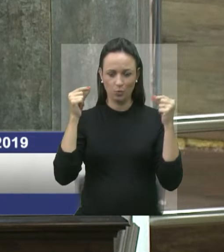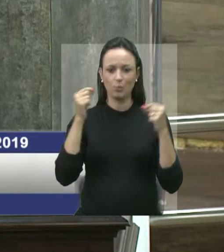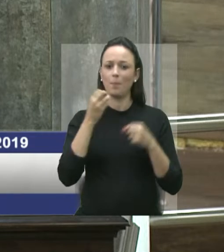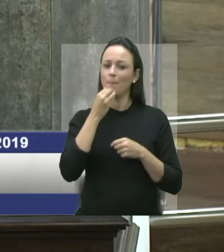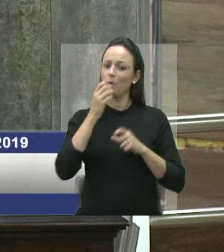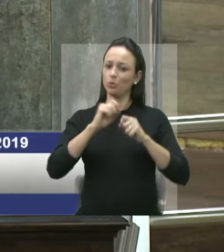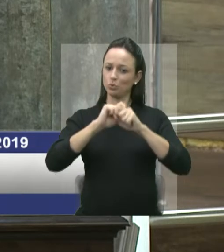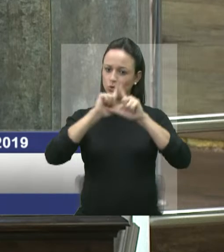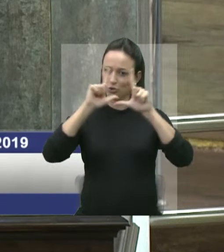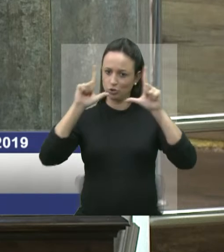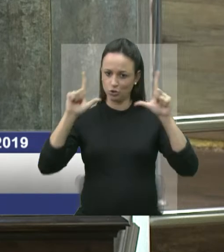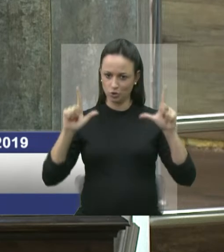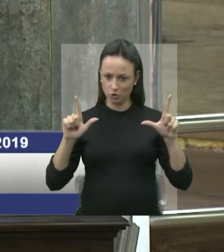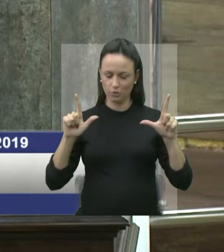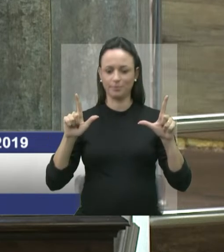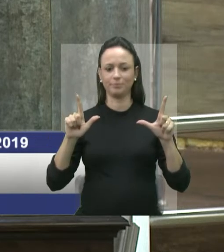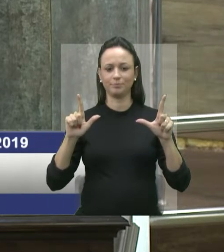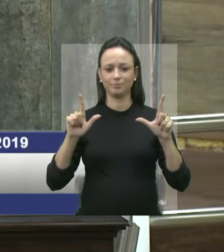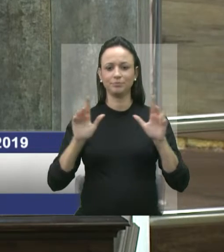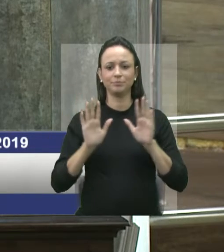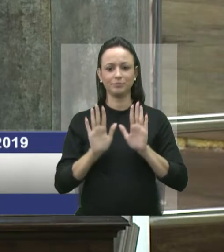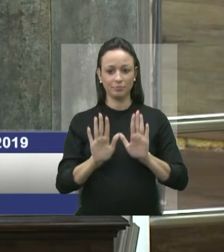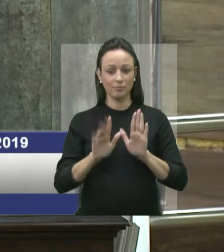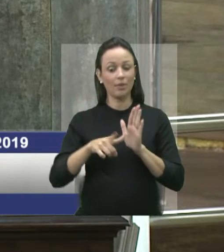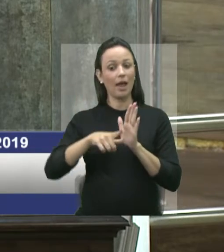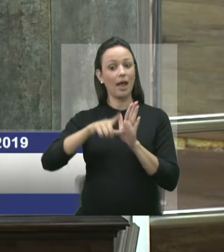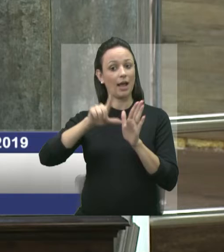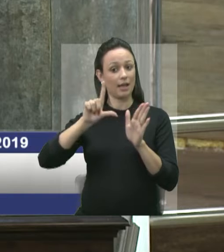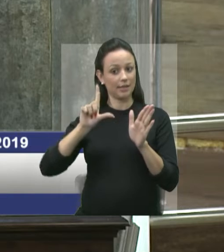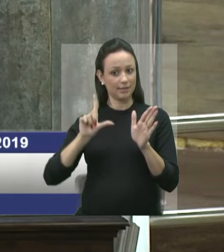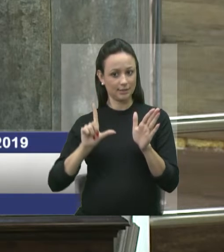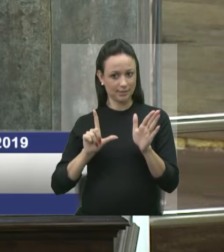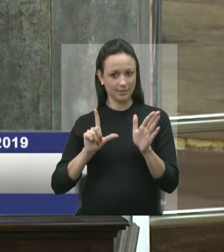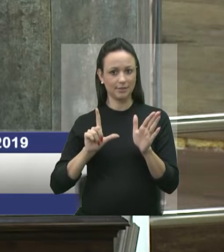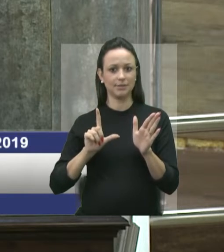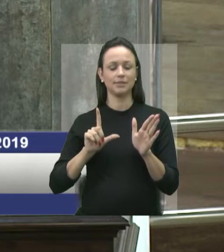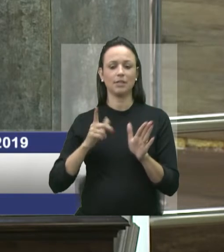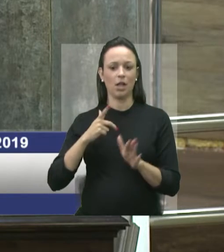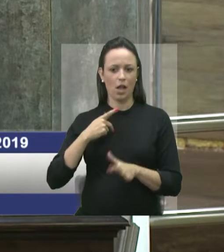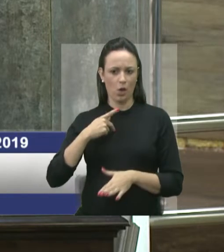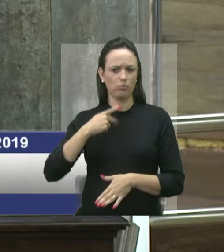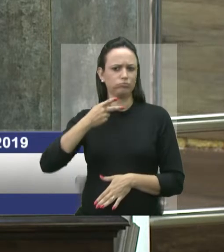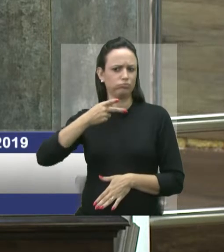dia. Antes de falar, senhora Presidente,